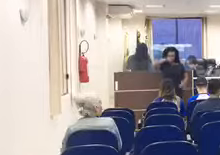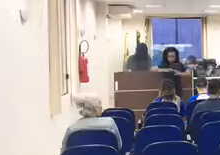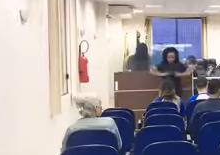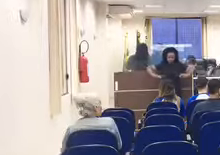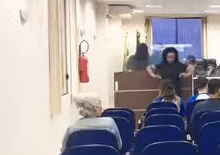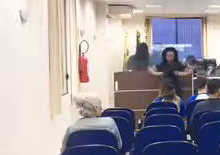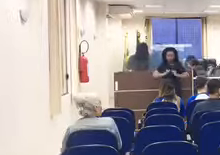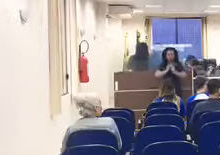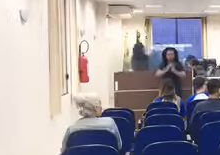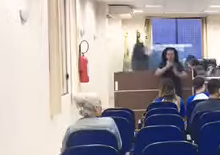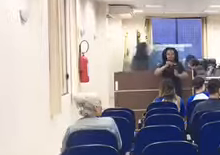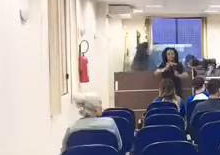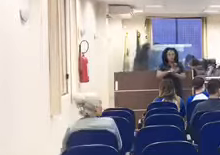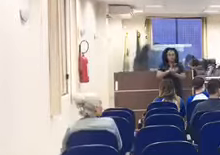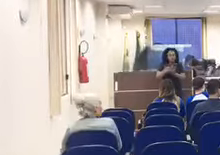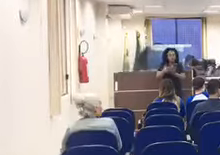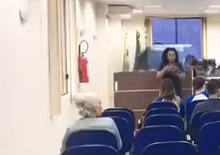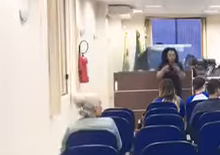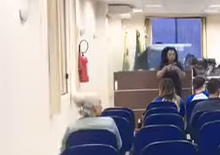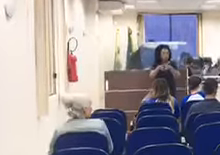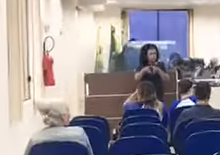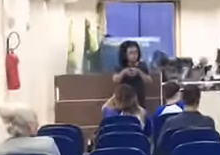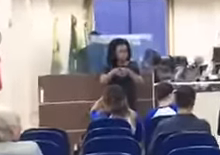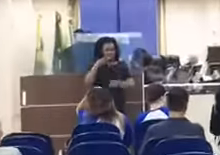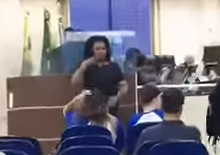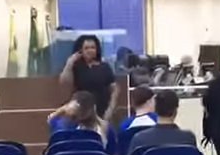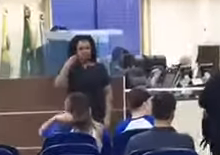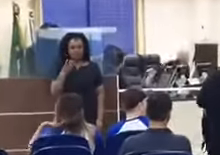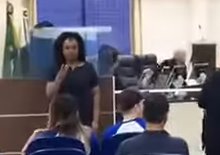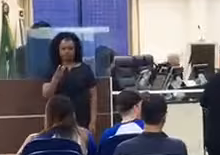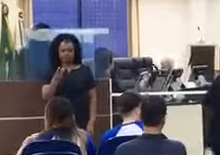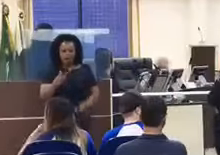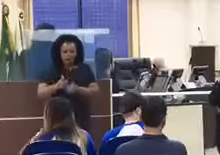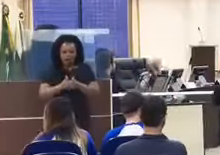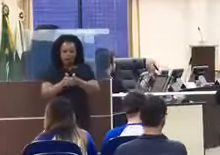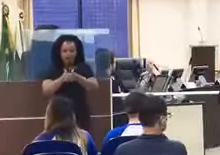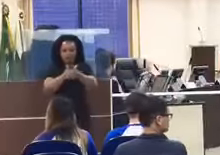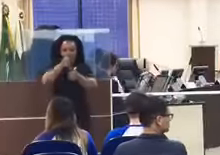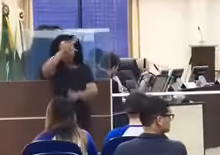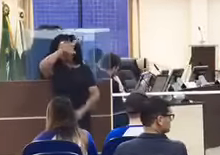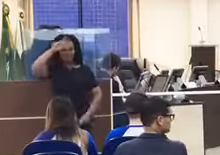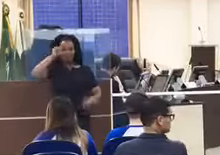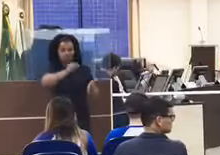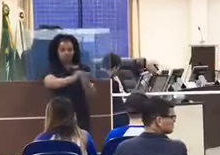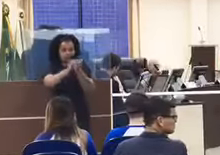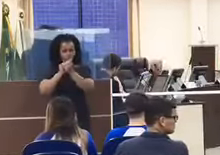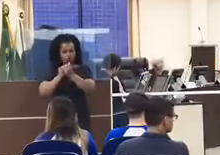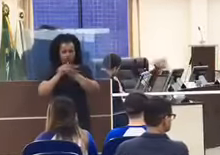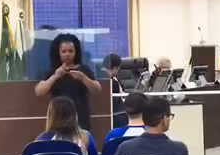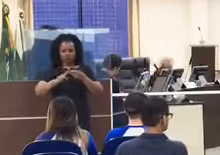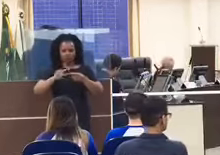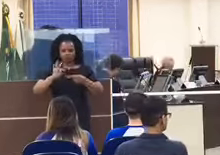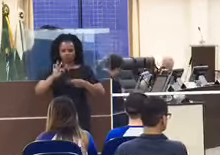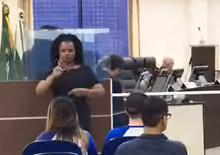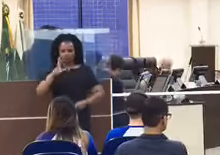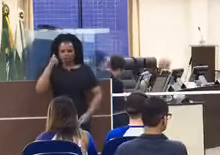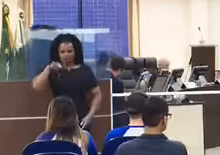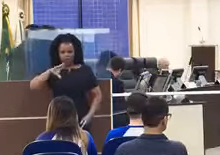já também mandei uma comissão formada por 3 vereadores para poder acompanhar o senhor prefeito até o plenário. Vereador Tucano,